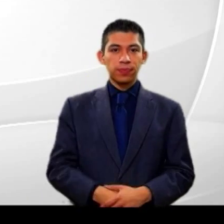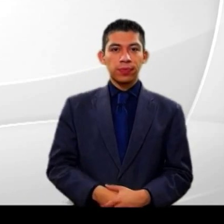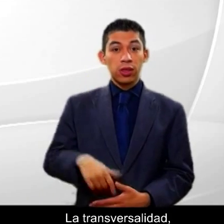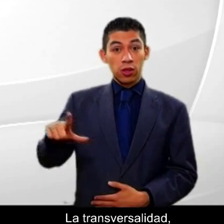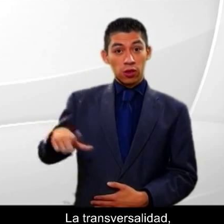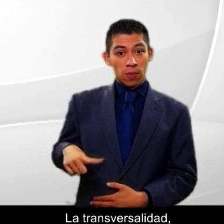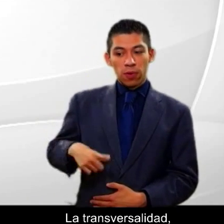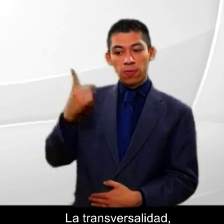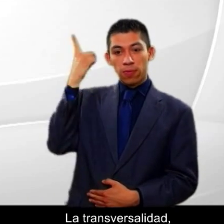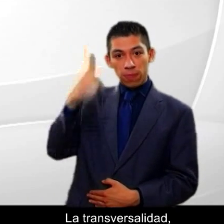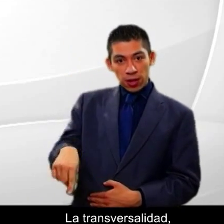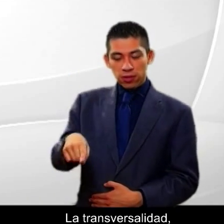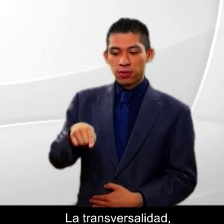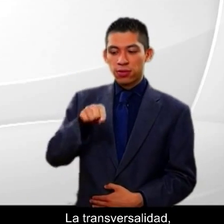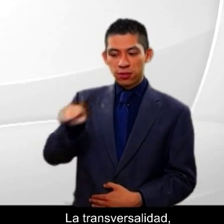11. La transversalidad